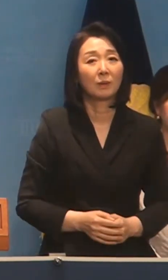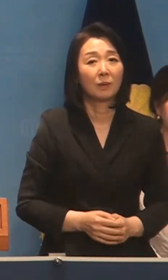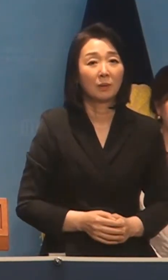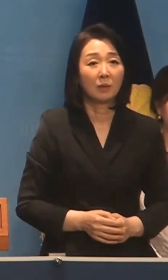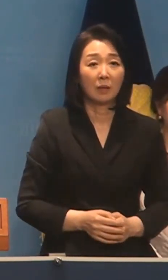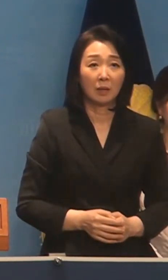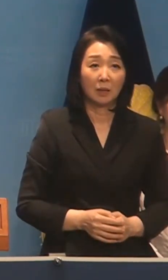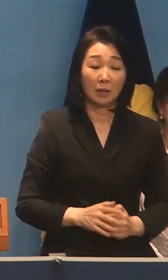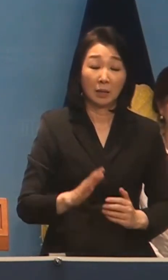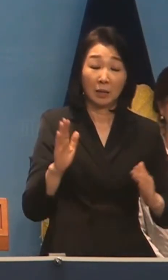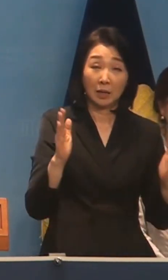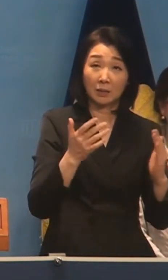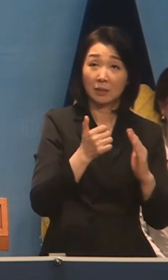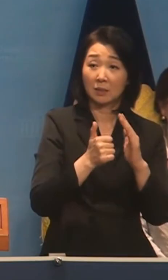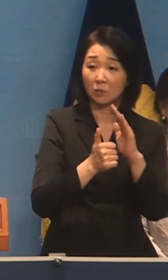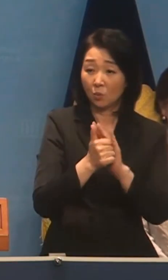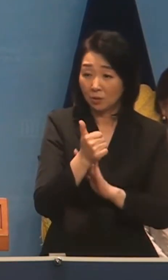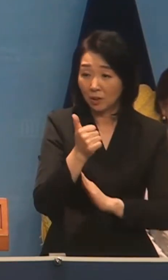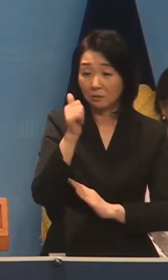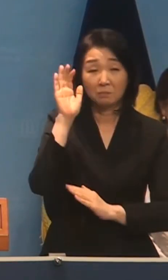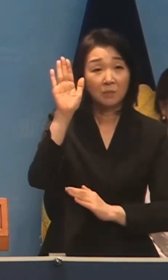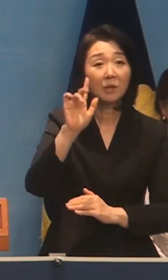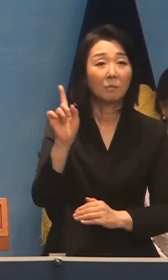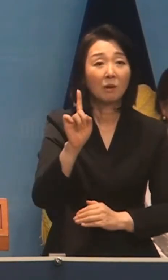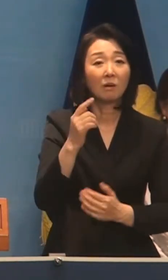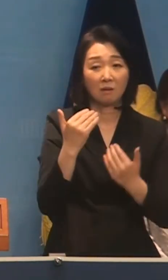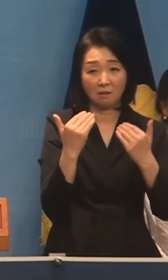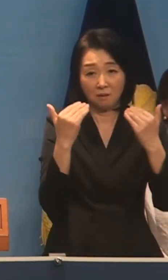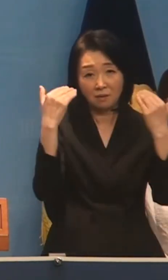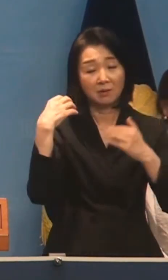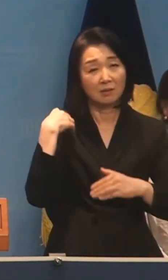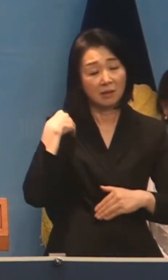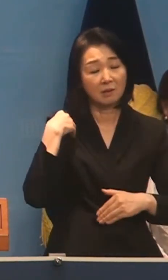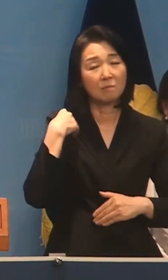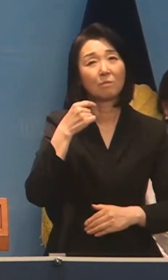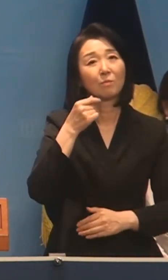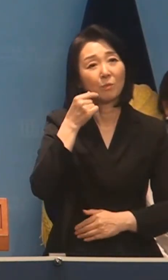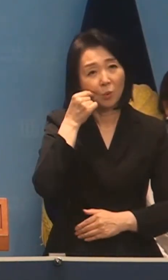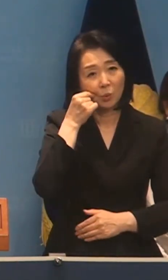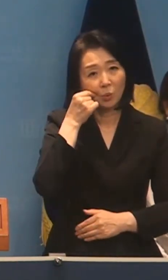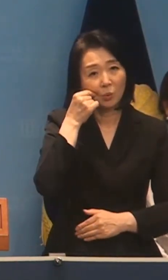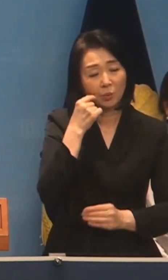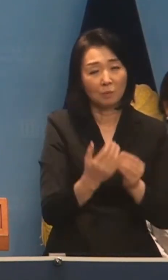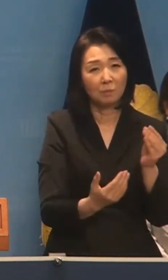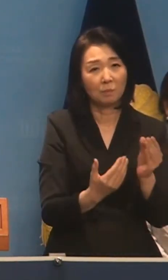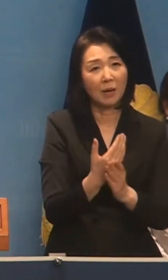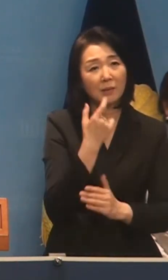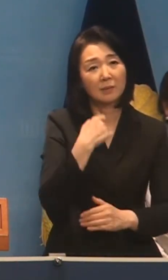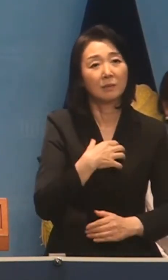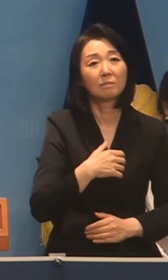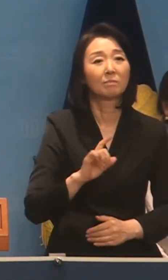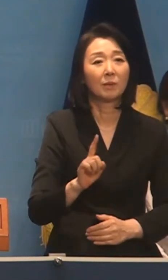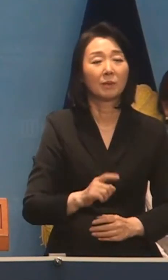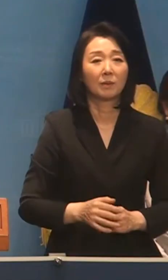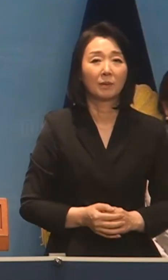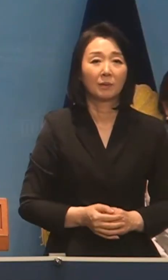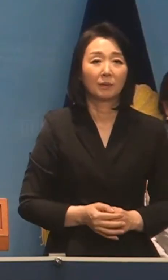이게 과연 아이들이 희망한 미래입니까? 아니면 어른들이 책임을 다하지 못해서 일어난 이득입니까?